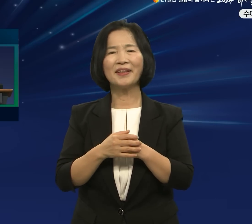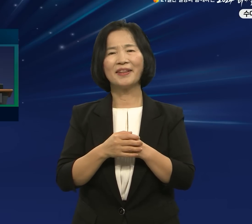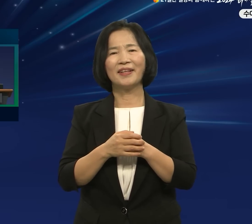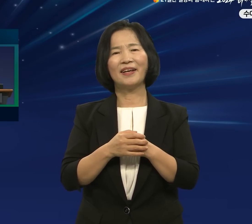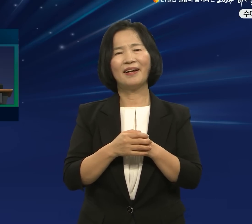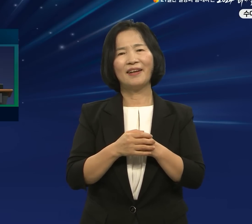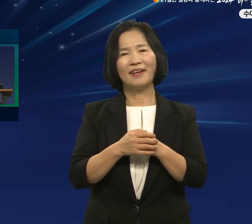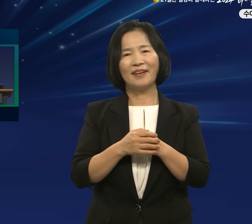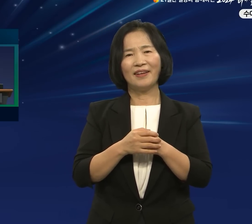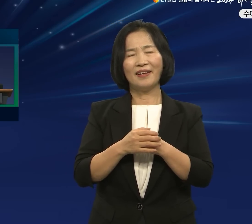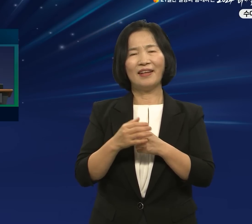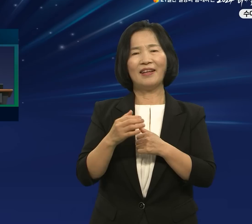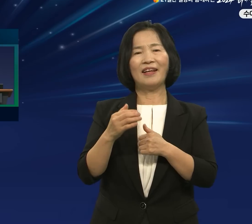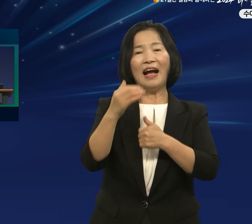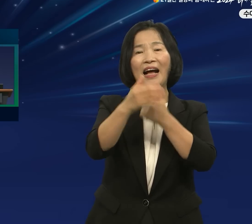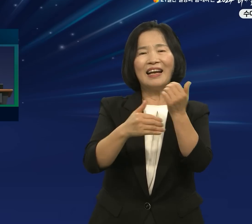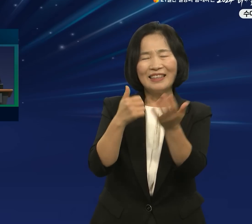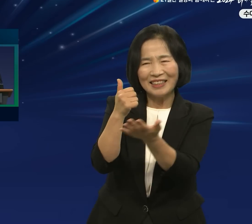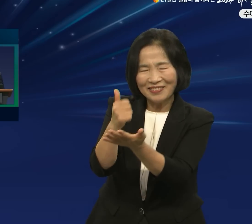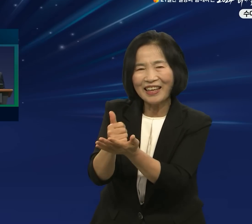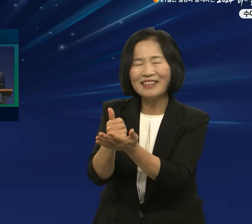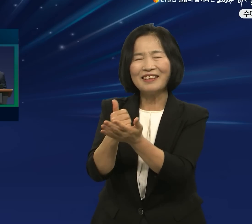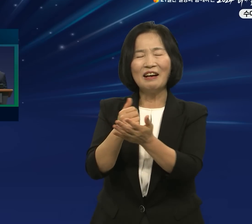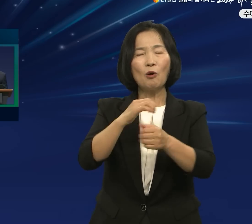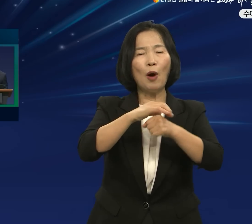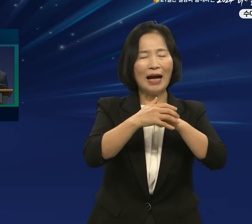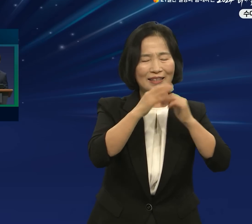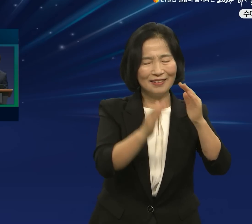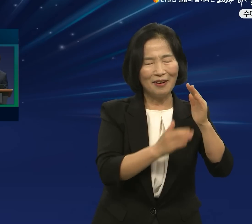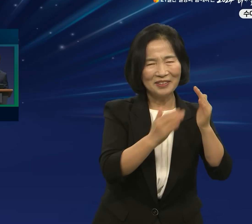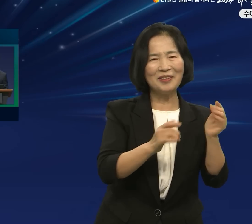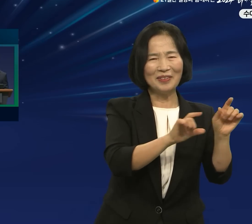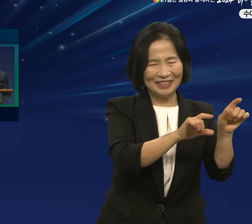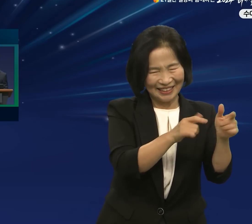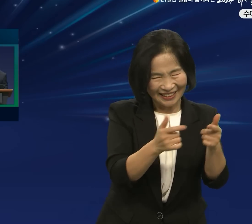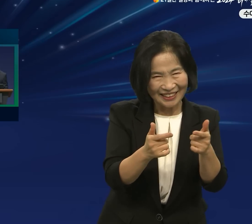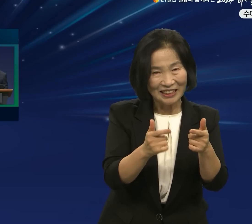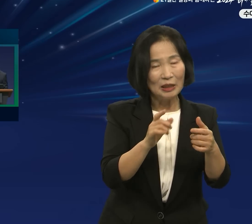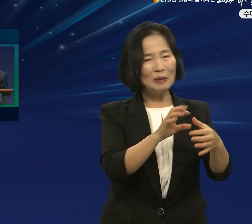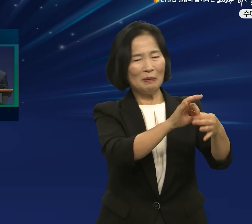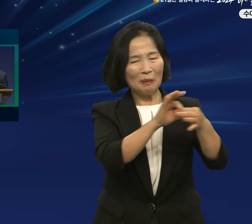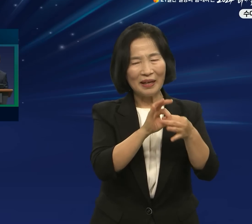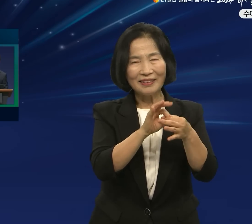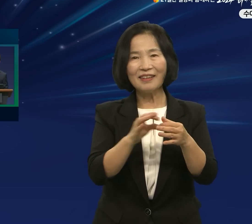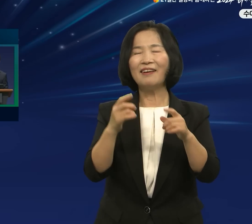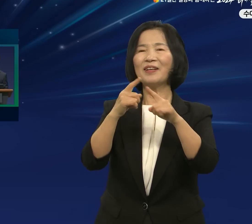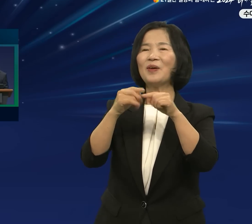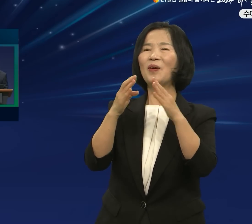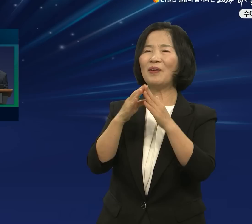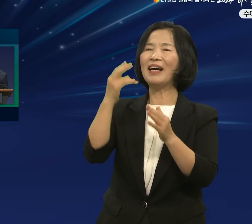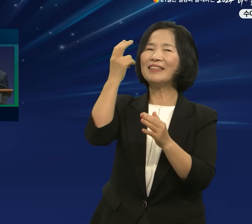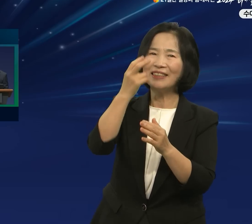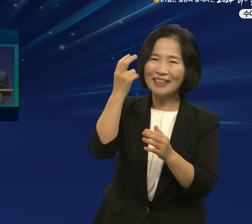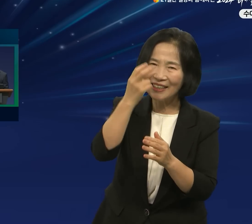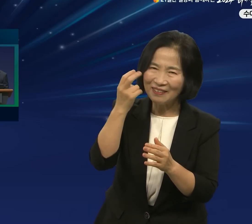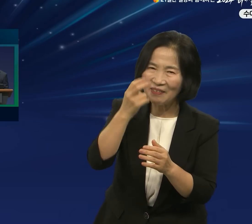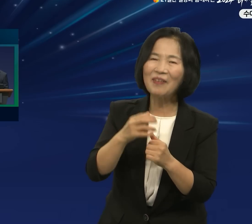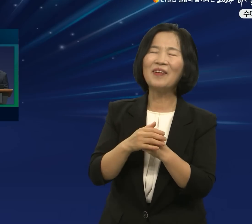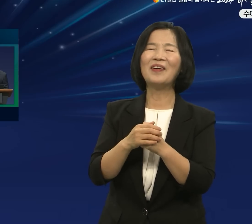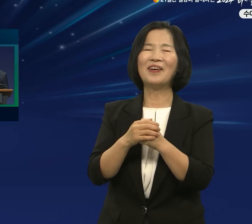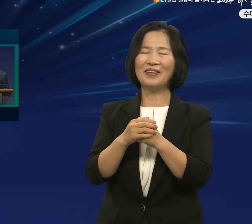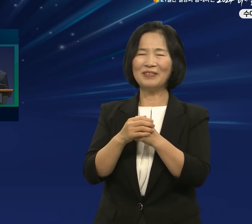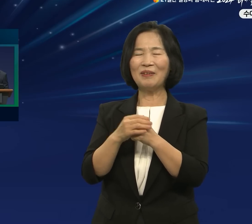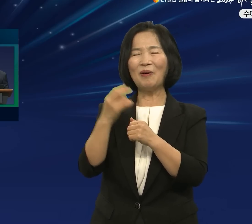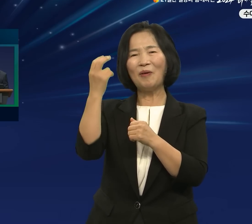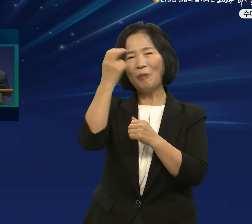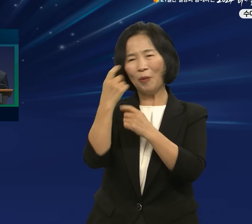하나님께서 이 과일 성도들을 교회를 지키고 보존하는 또 다른 도구로 빚어